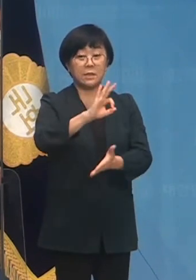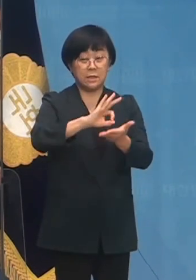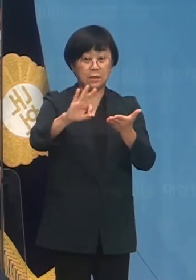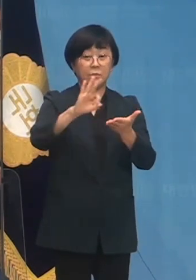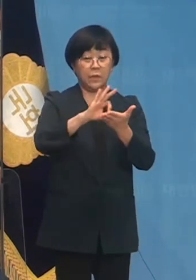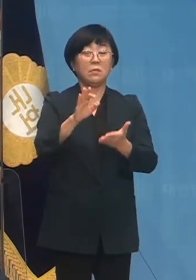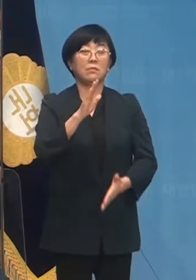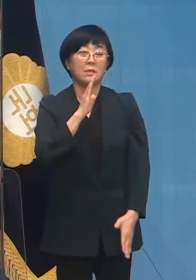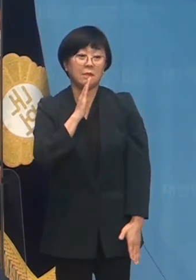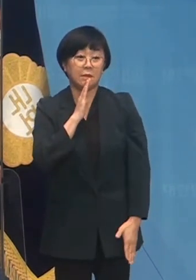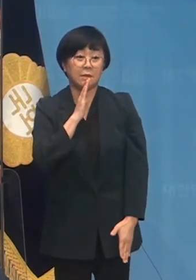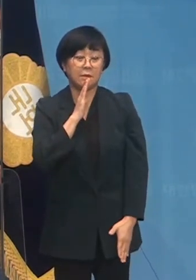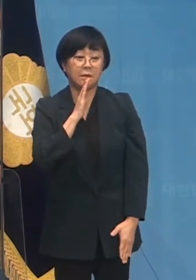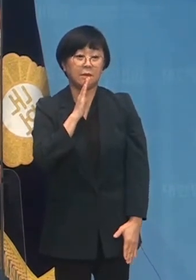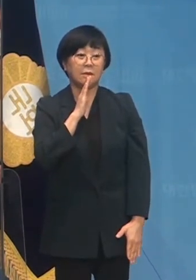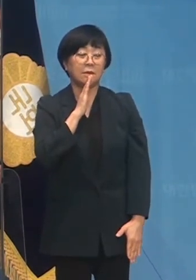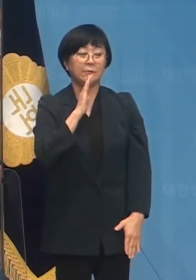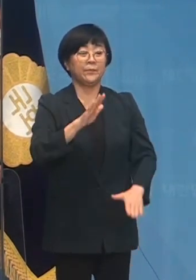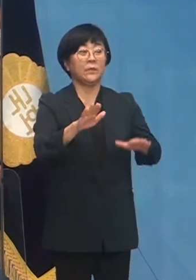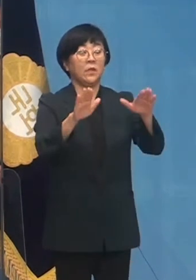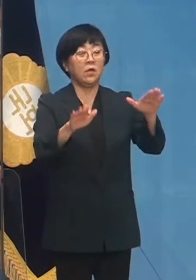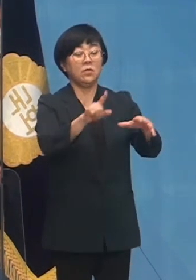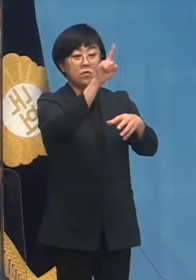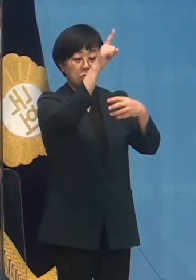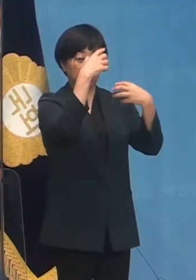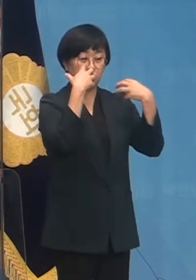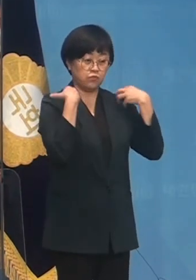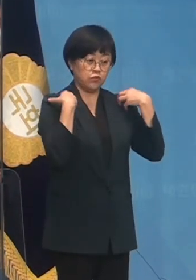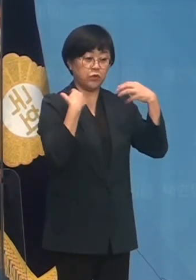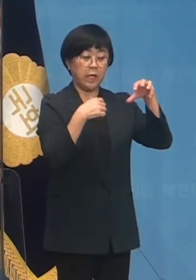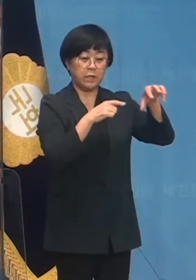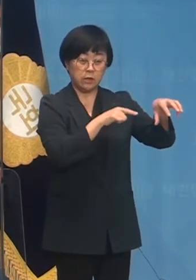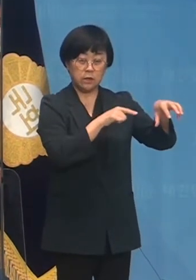됩니다. 그래서 현 정부에서는